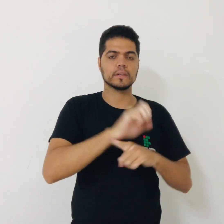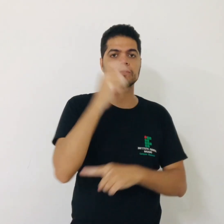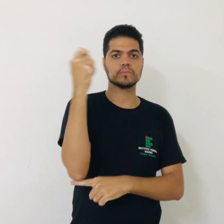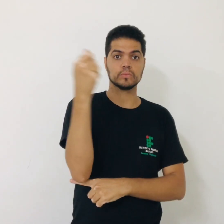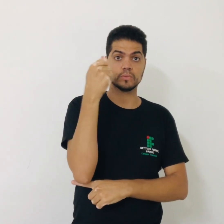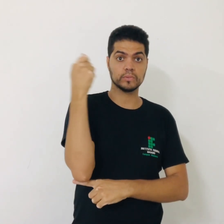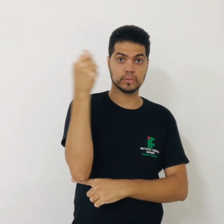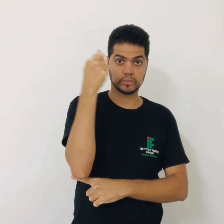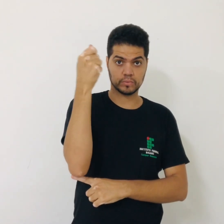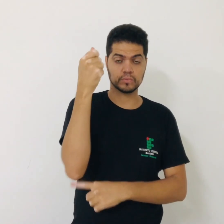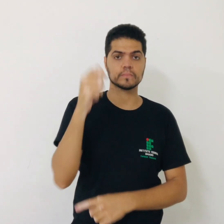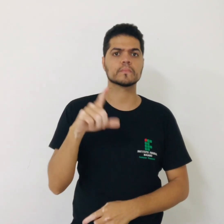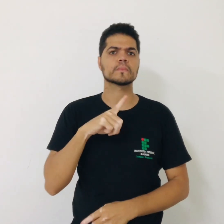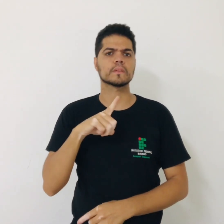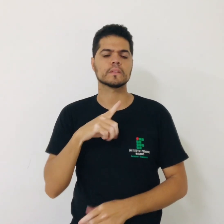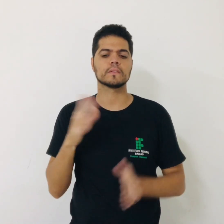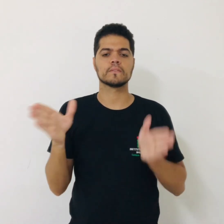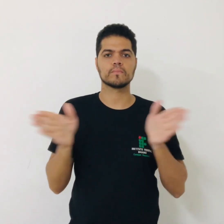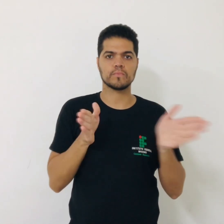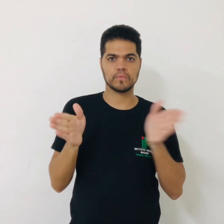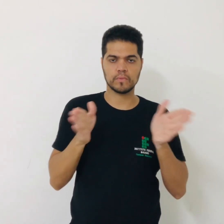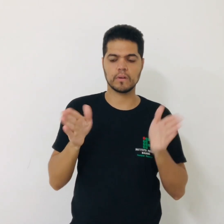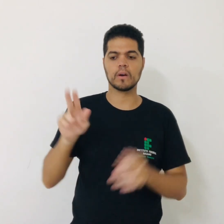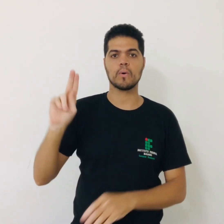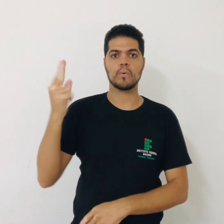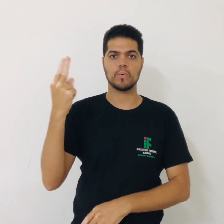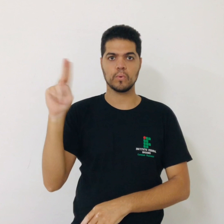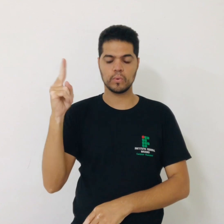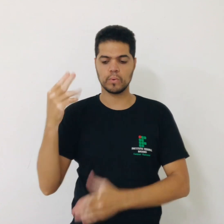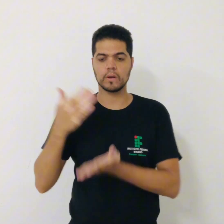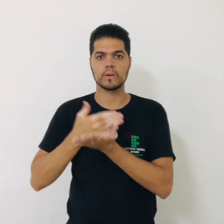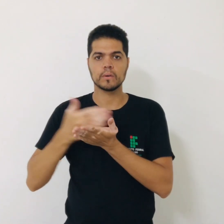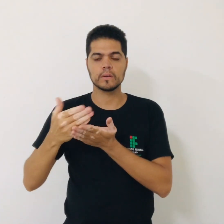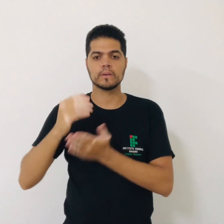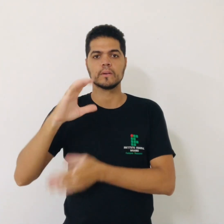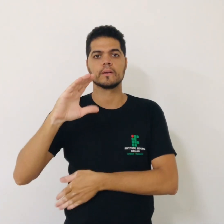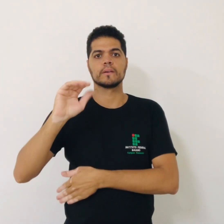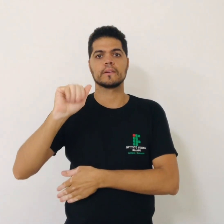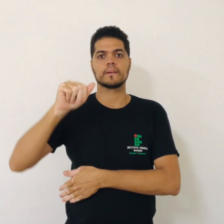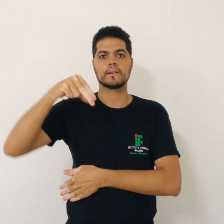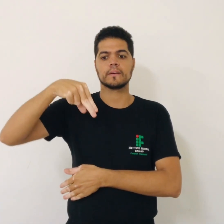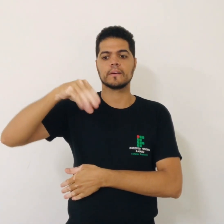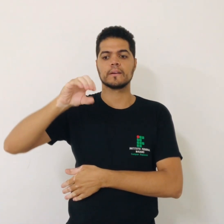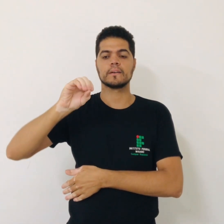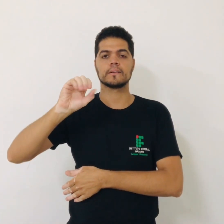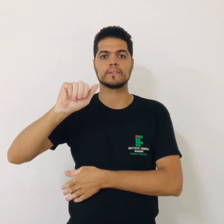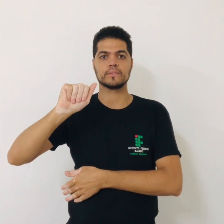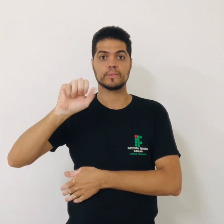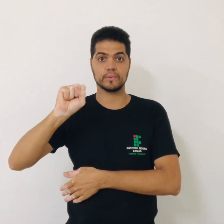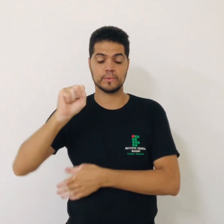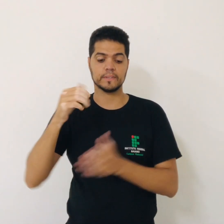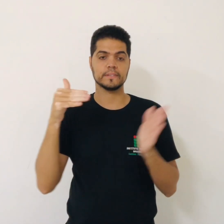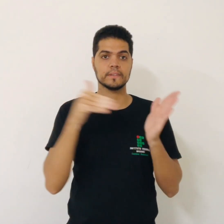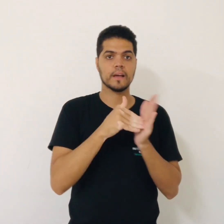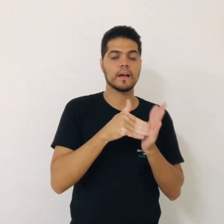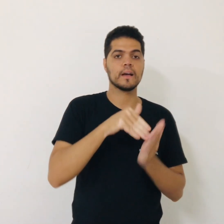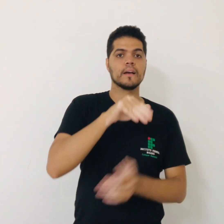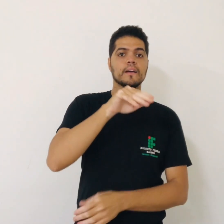O rio Uruguai nasce do encontro entre os rios Canoas, originado em Santa Catarina, e o